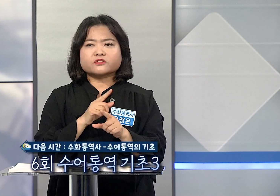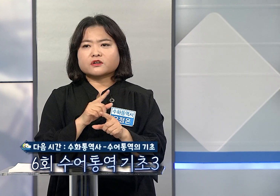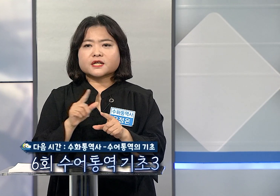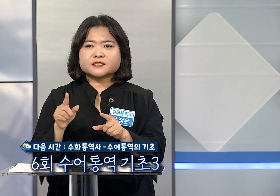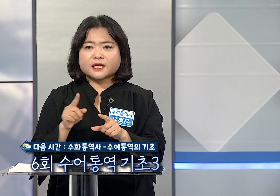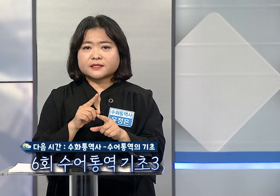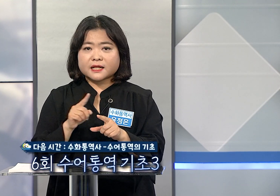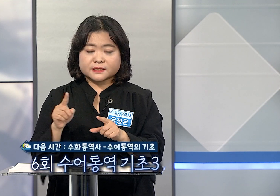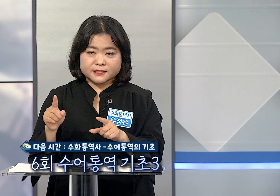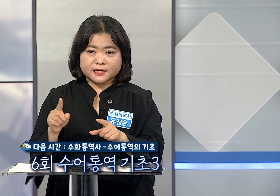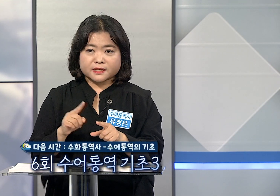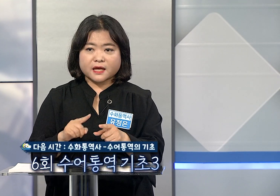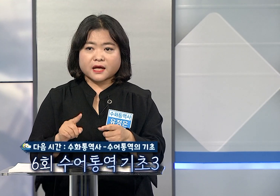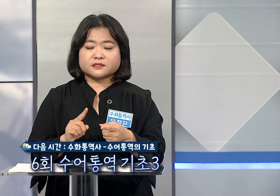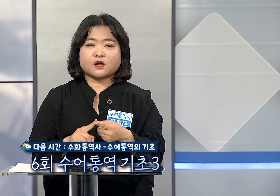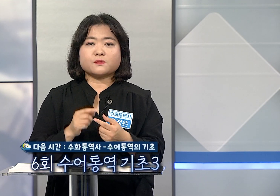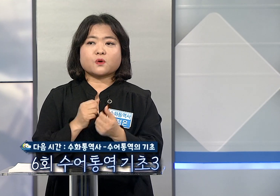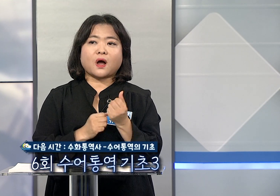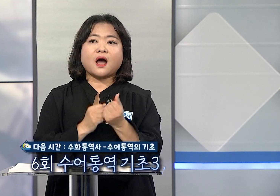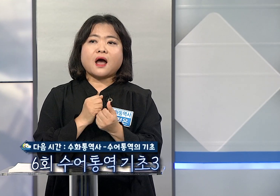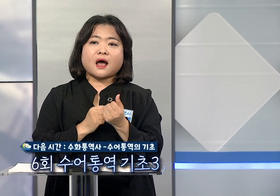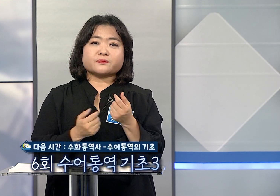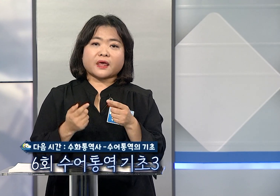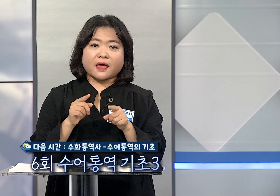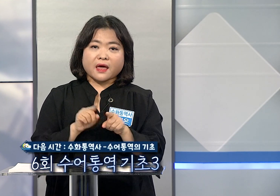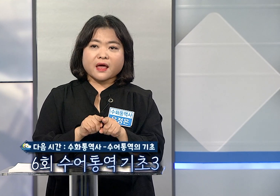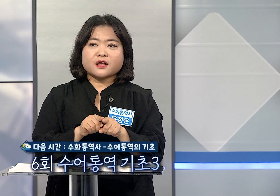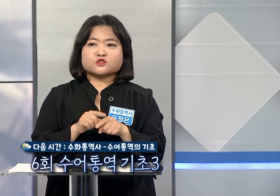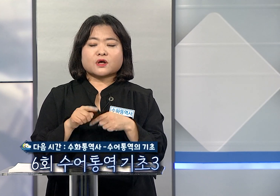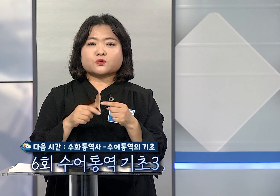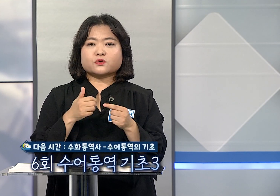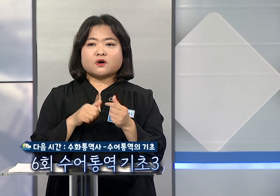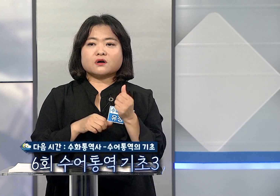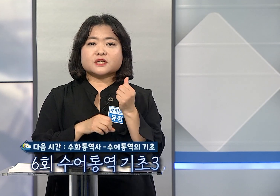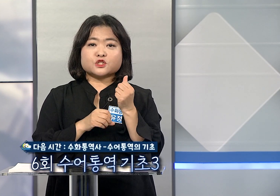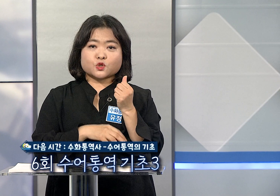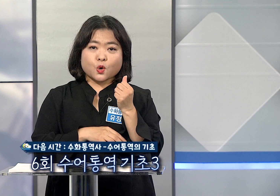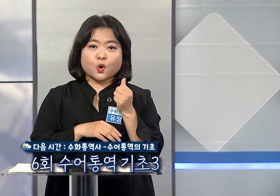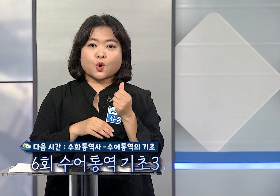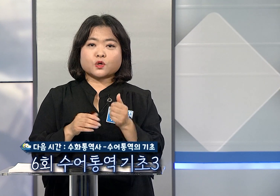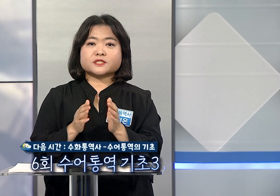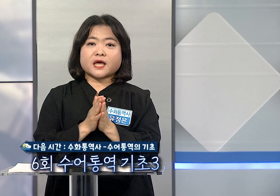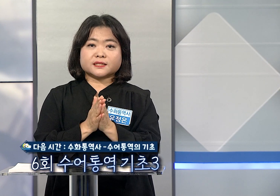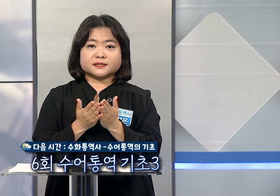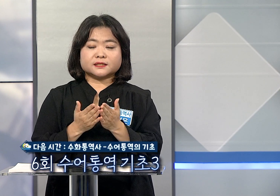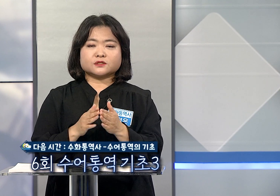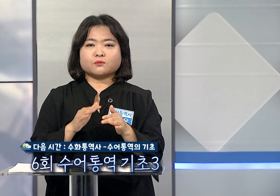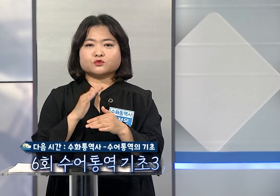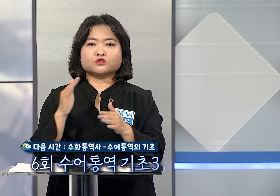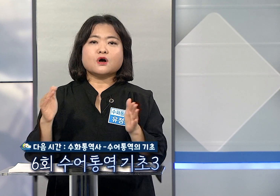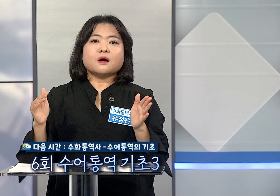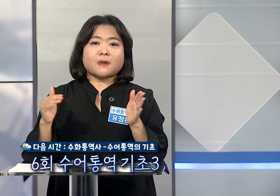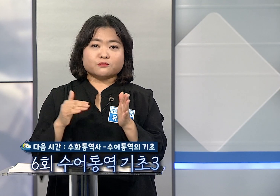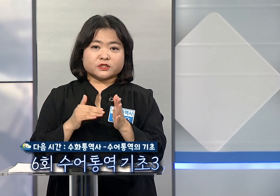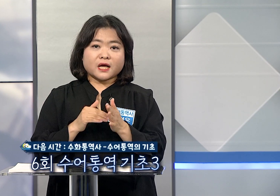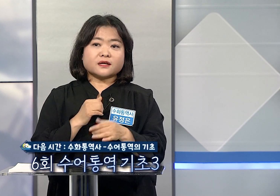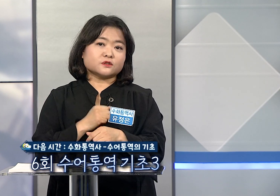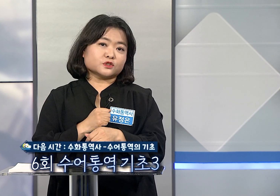어떻게 진행되는지에 대한 설명과 함께 수화 통역 기초 책을 전부 마무리하는